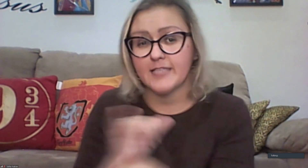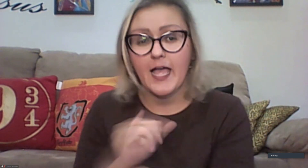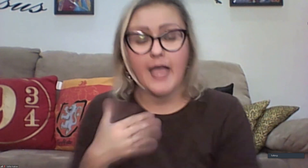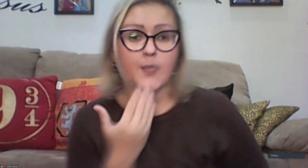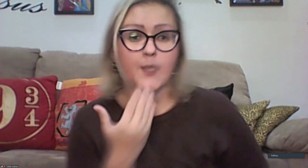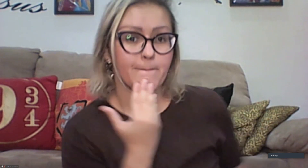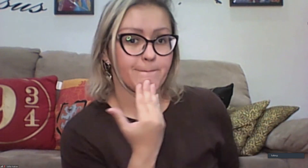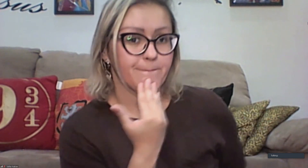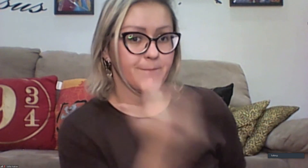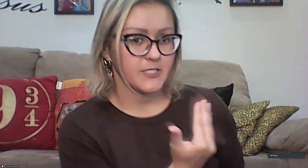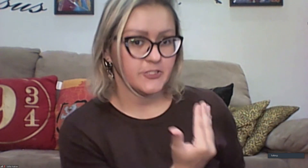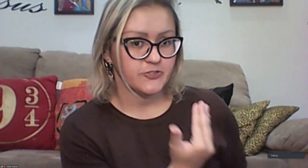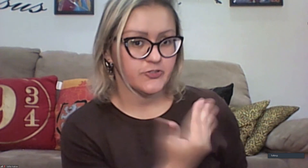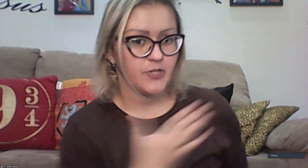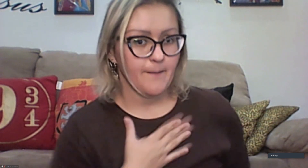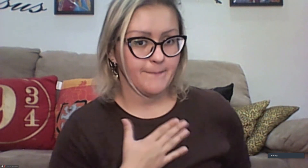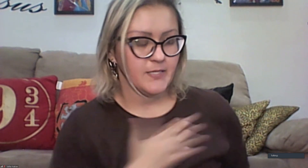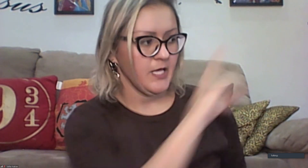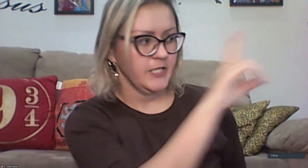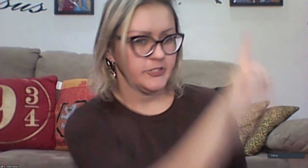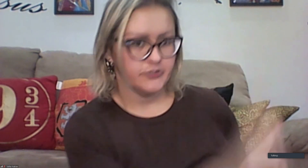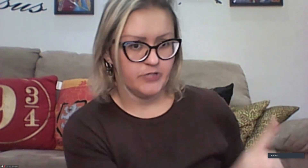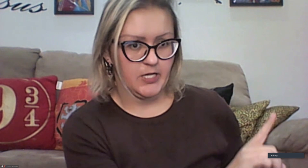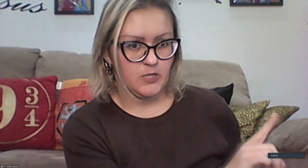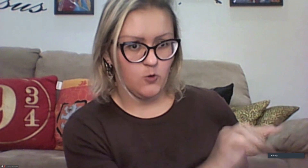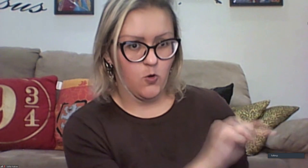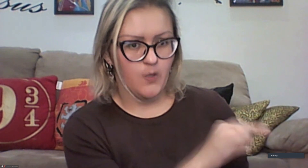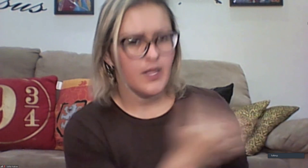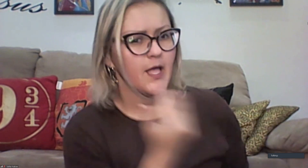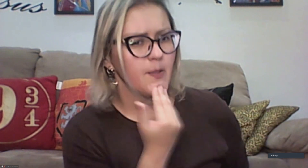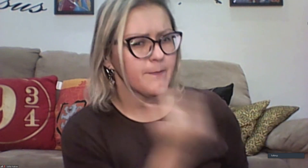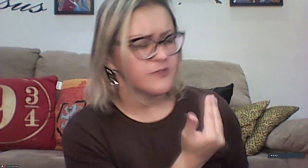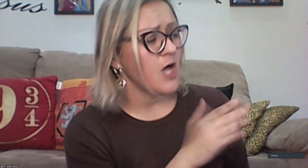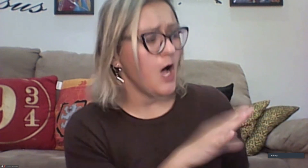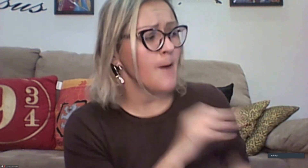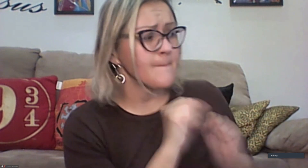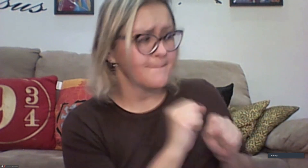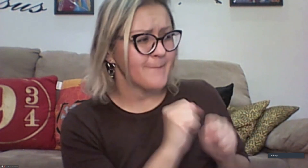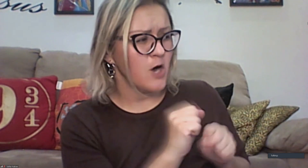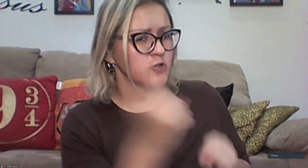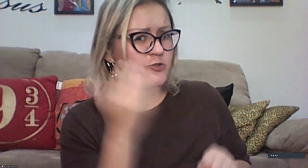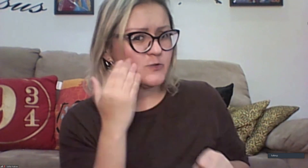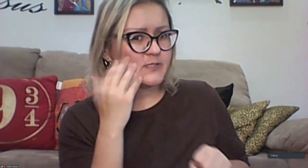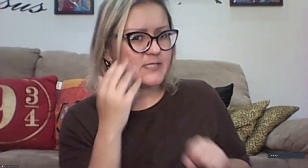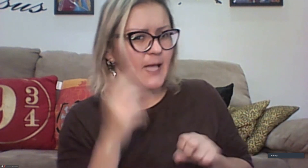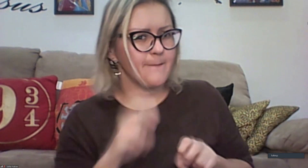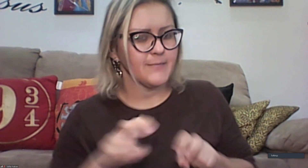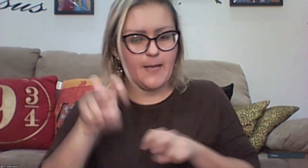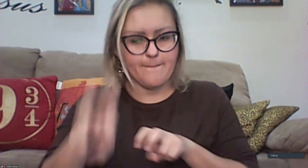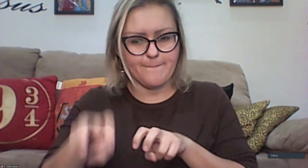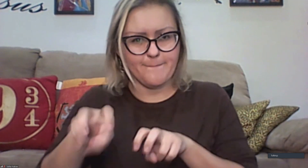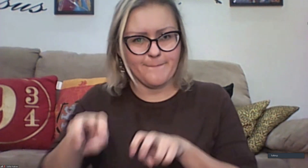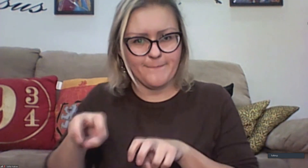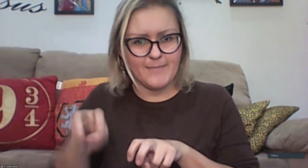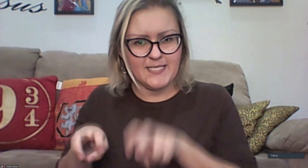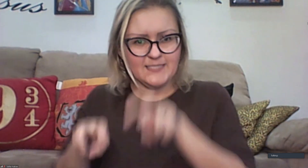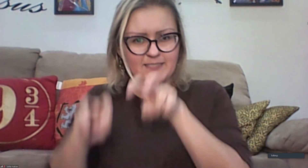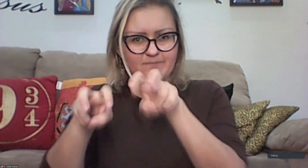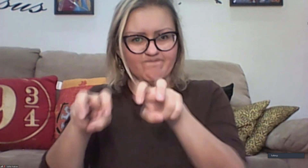utilizar algumas estratégias. Eu pedi para a diretora se eu poderia utilizar algumas estratégias.